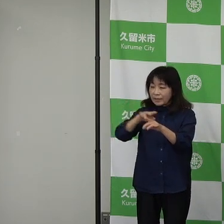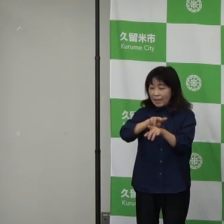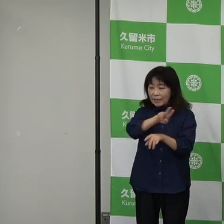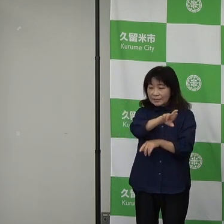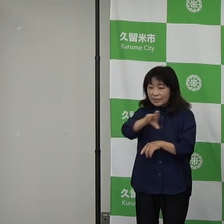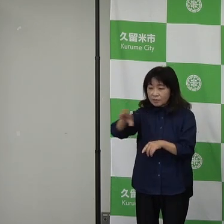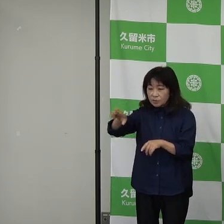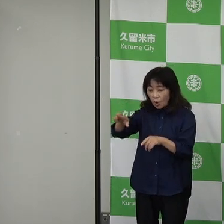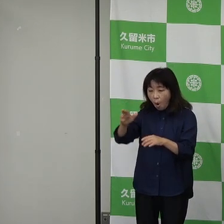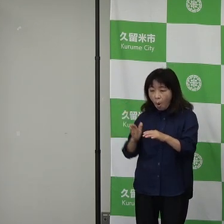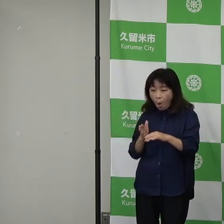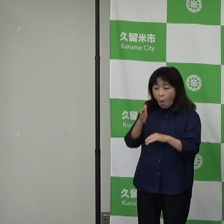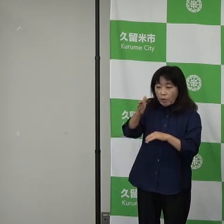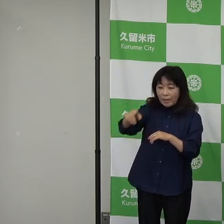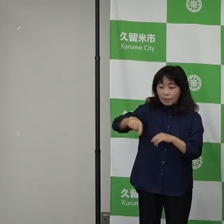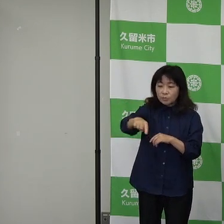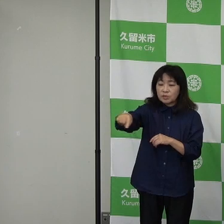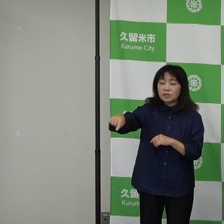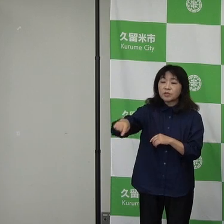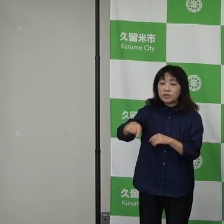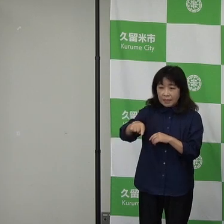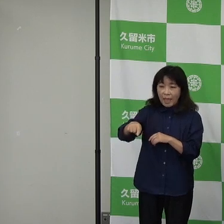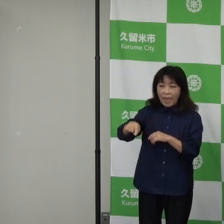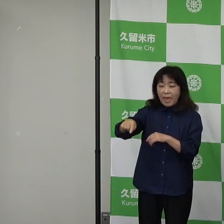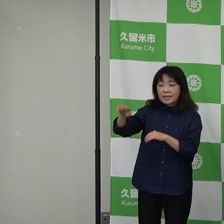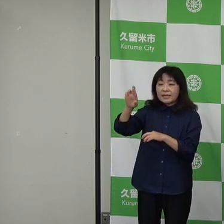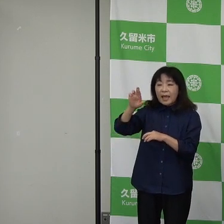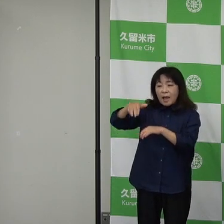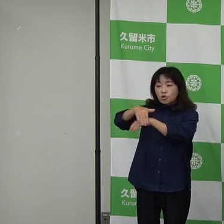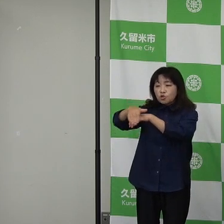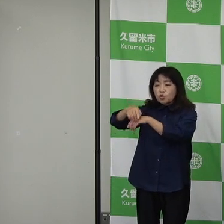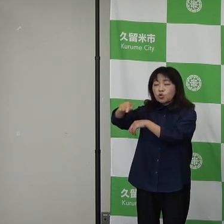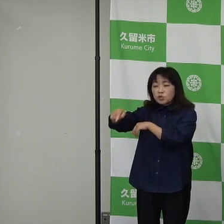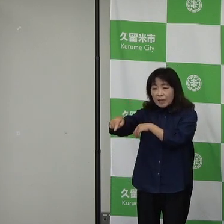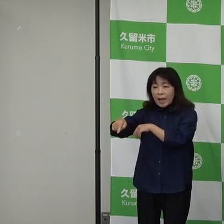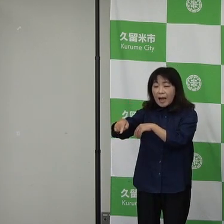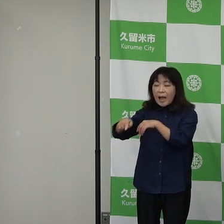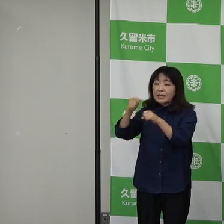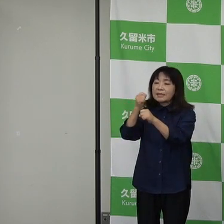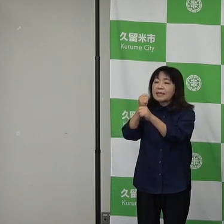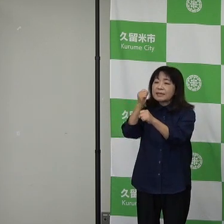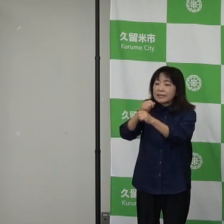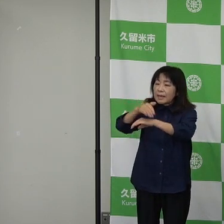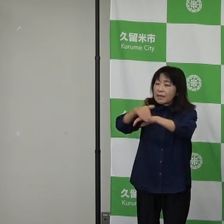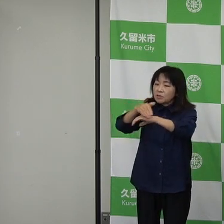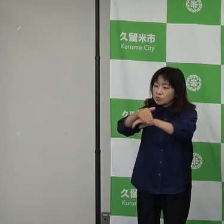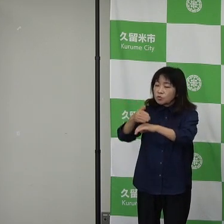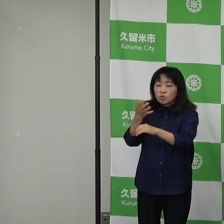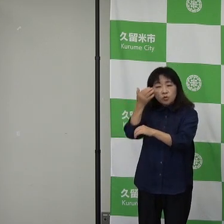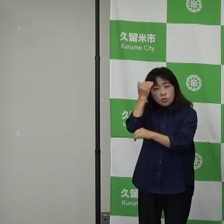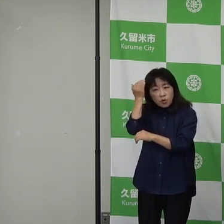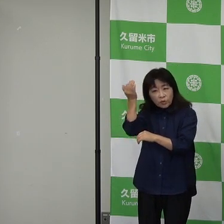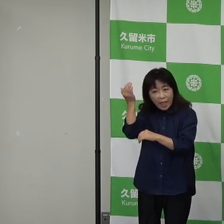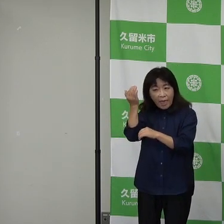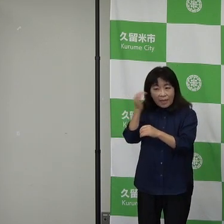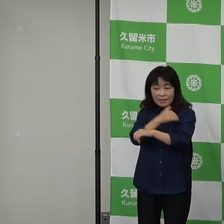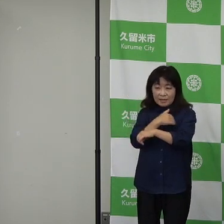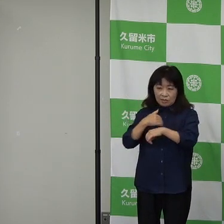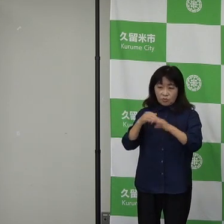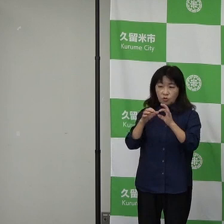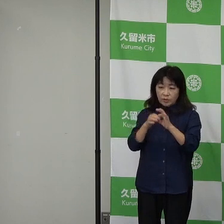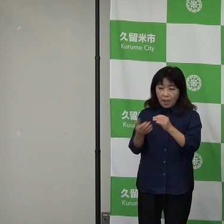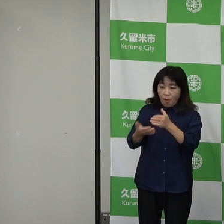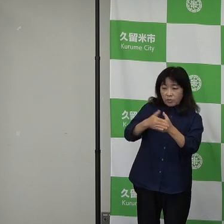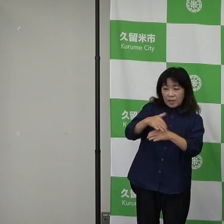部について JR 九州が今年度から設計を始める目処が立ったため、今回は補正予算を計上い